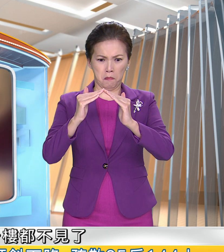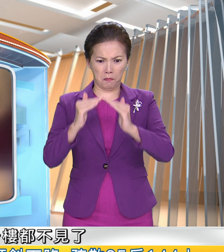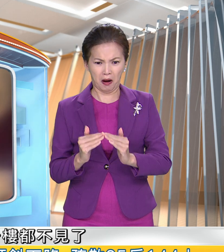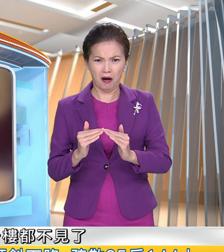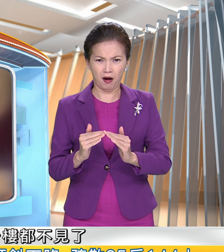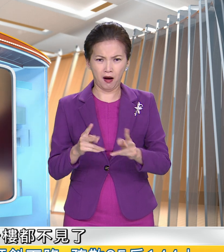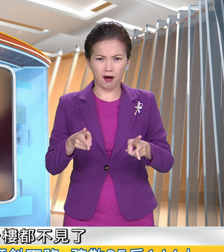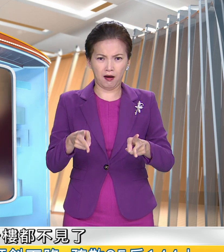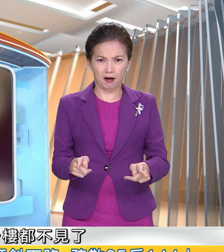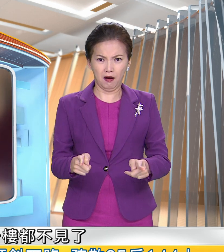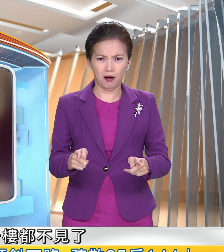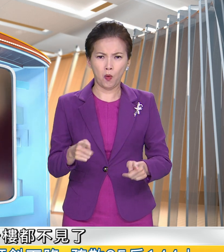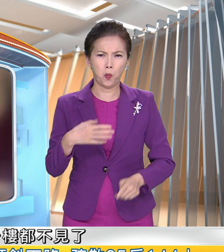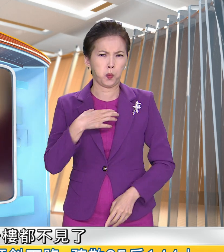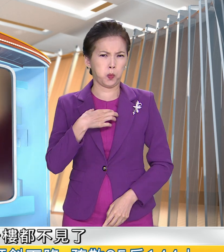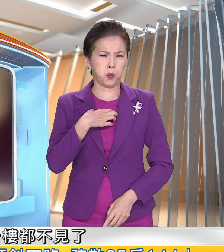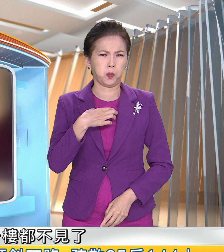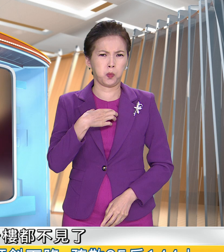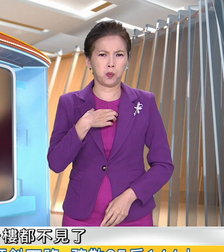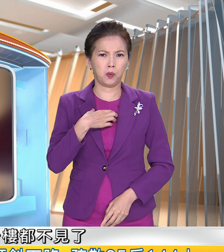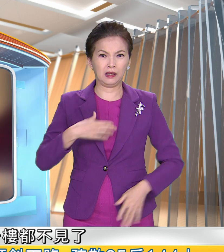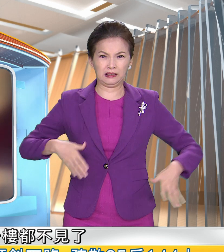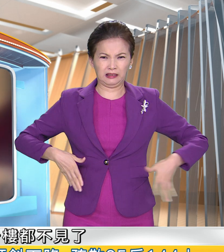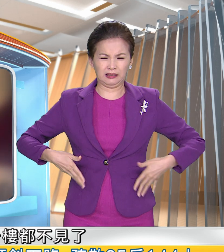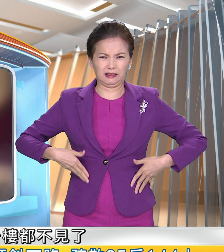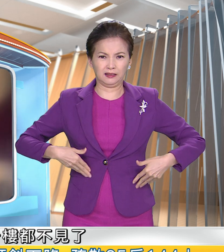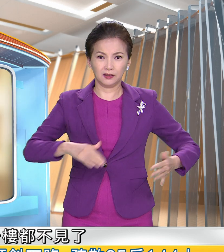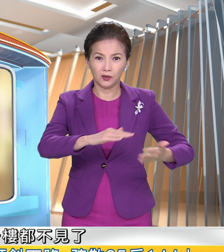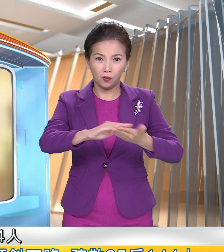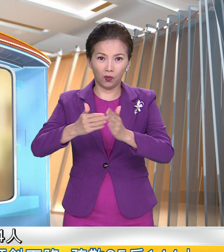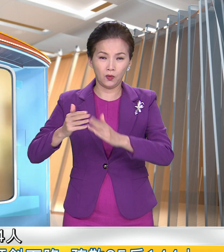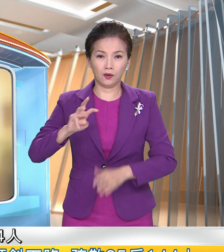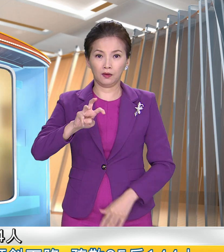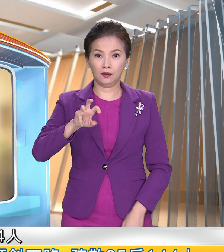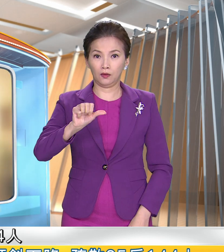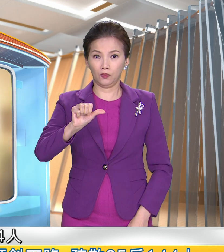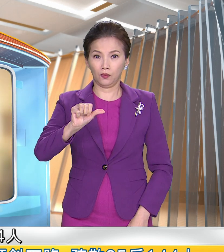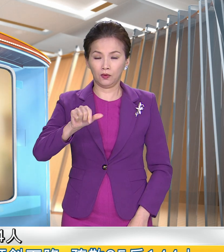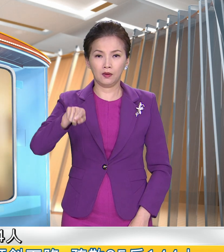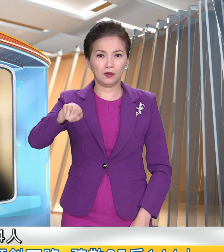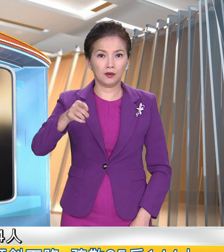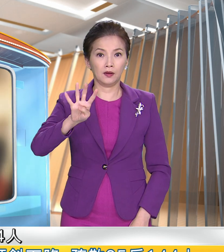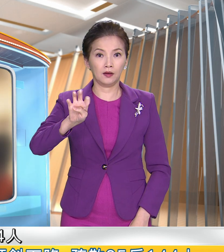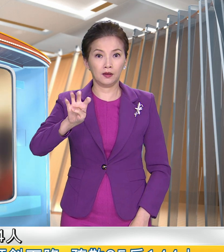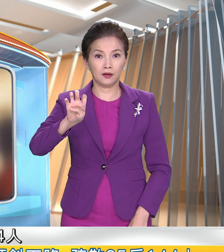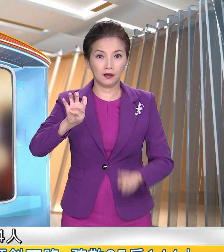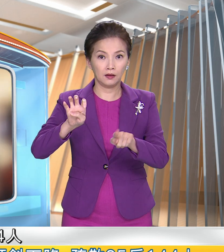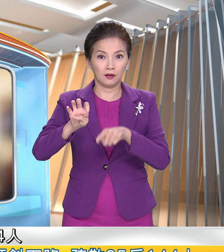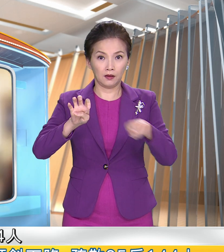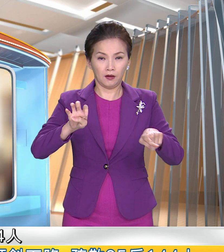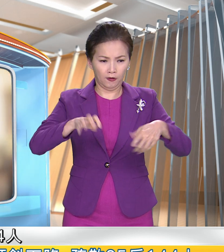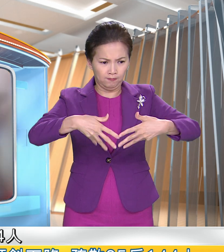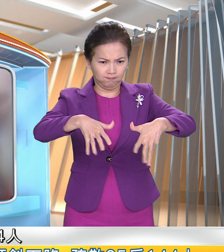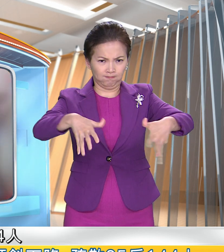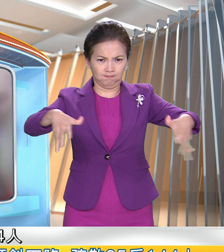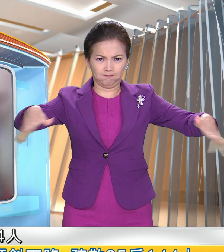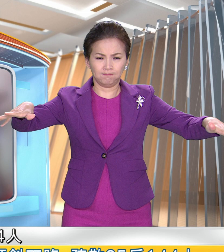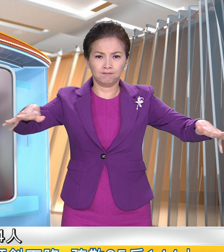陷，一楼都不见了，紧急疏散35户144人。而市